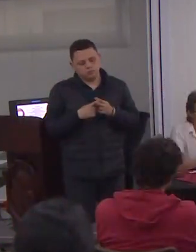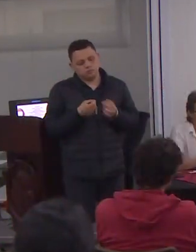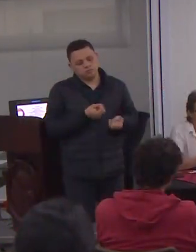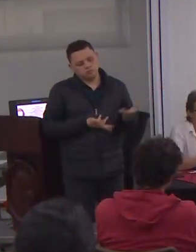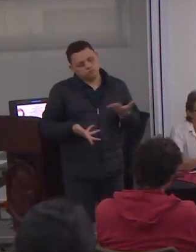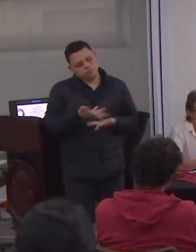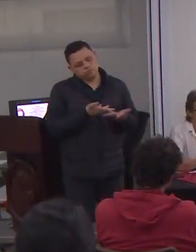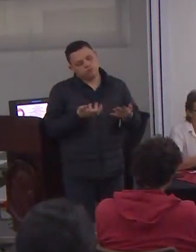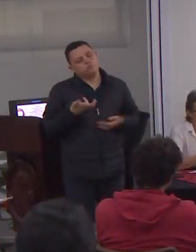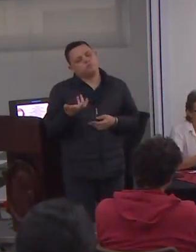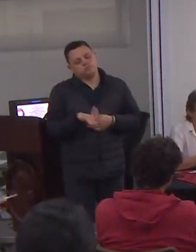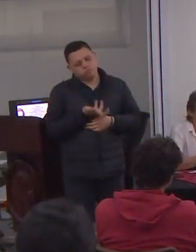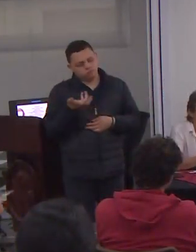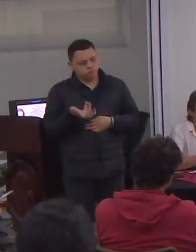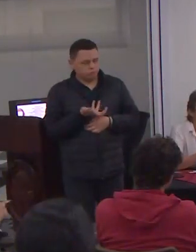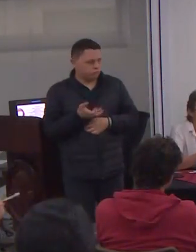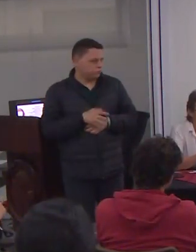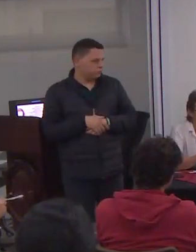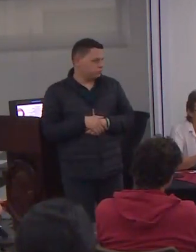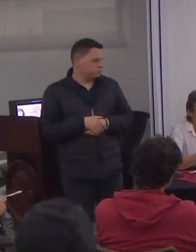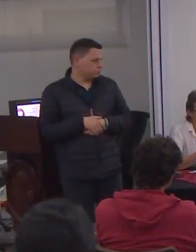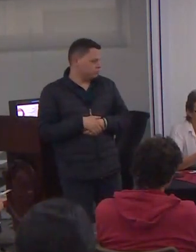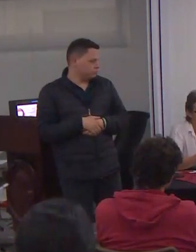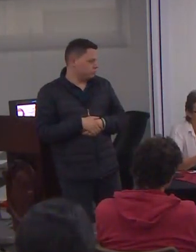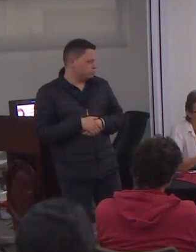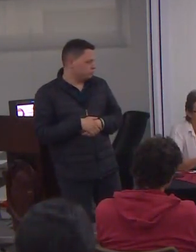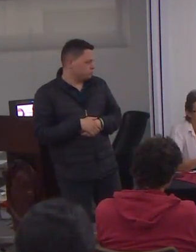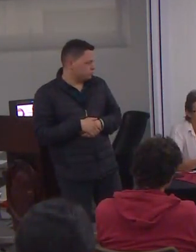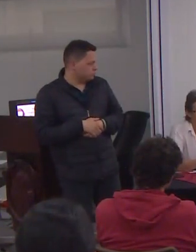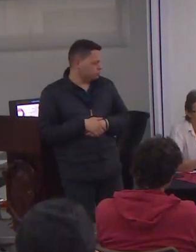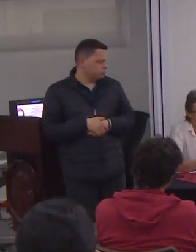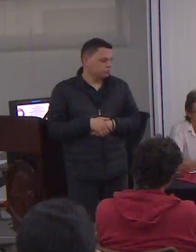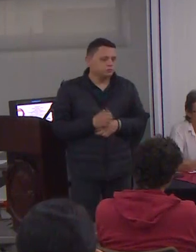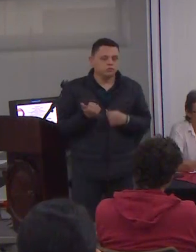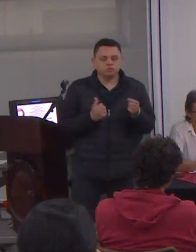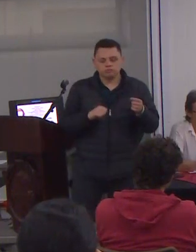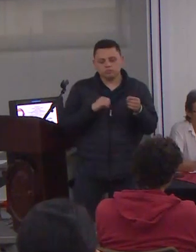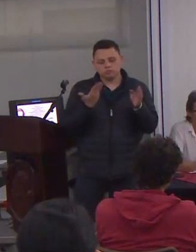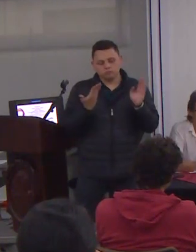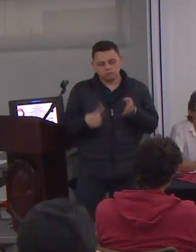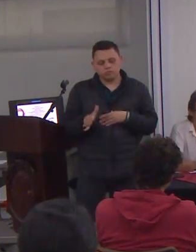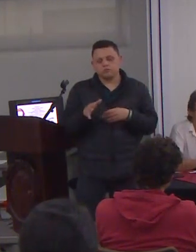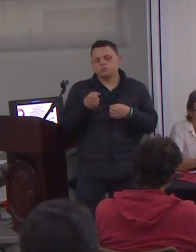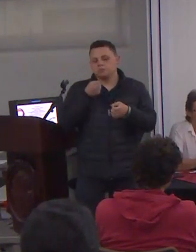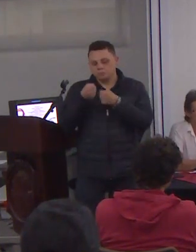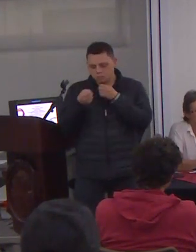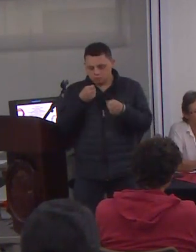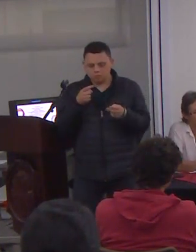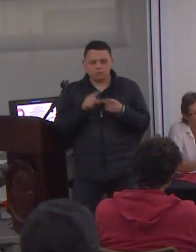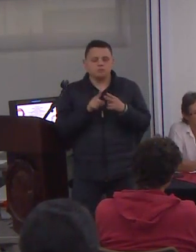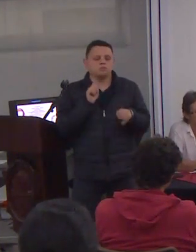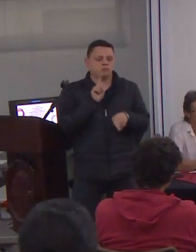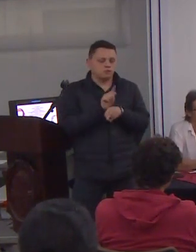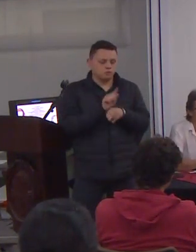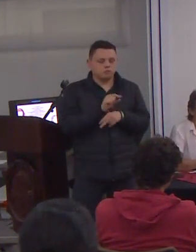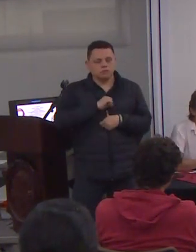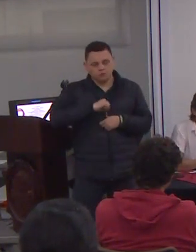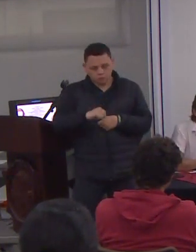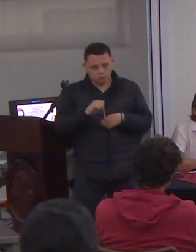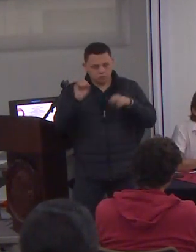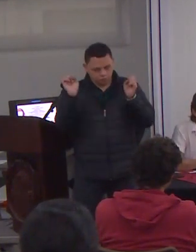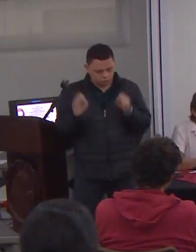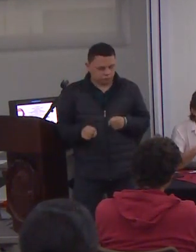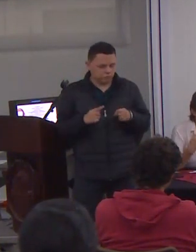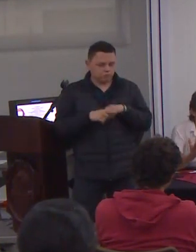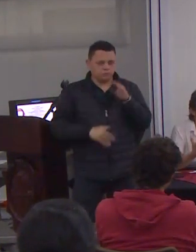cooperativos en este momento pues tenemos ya un plan con la facultad de periodismo con la facultad de derecho donde